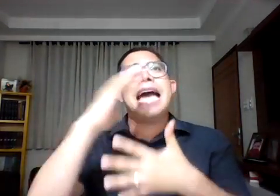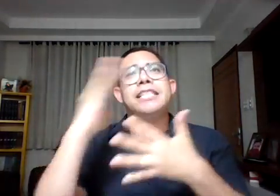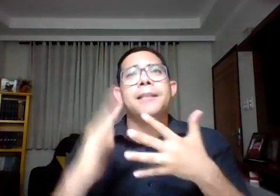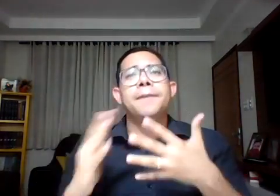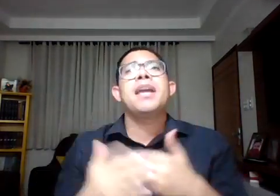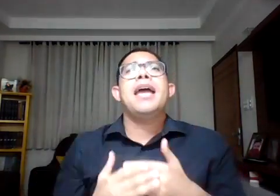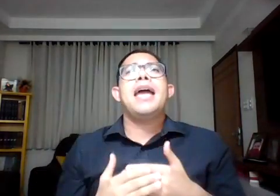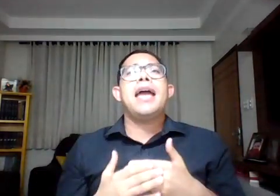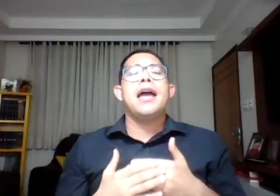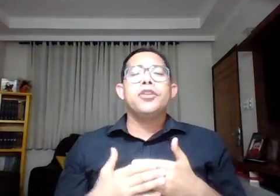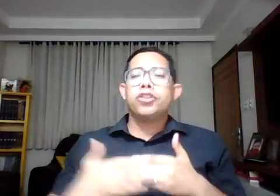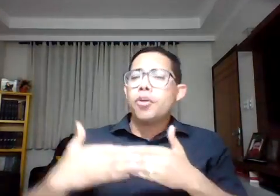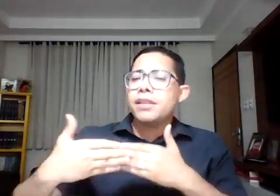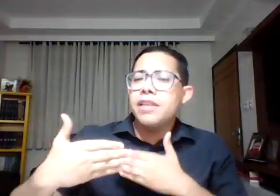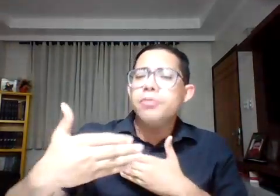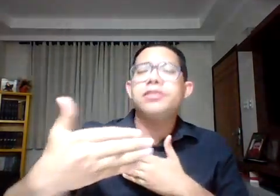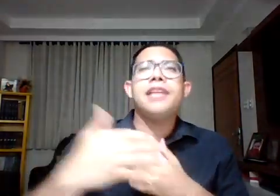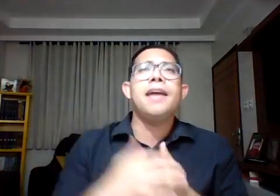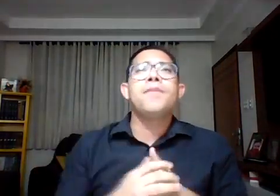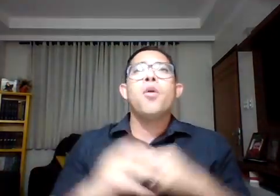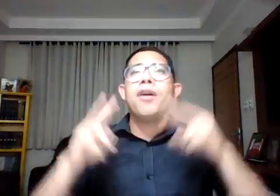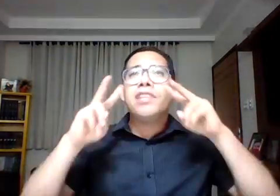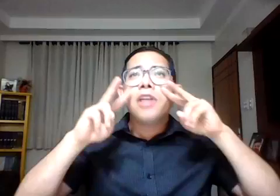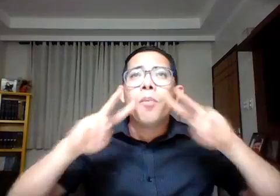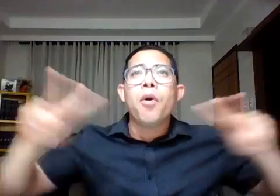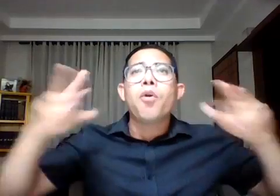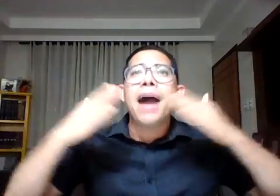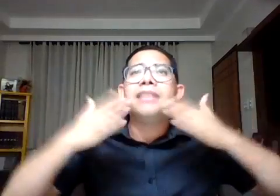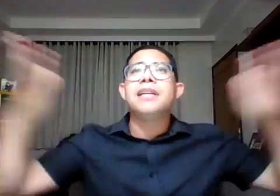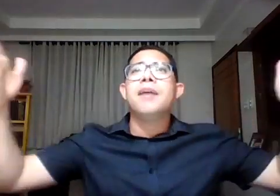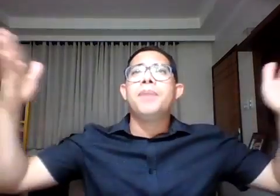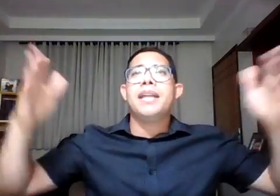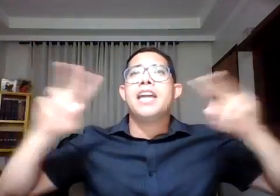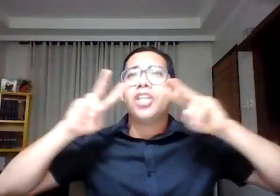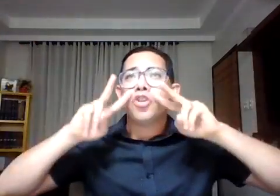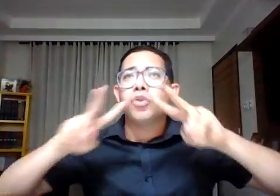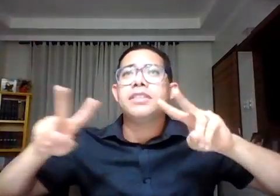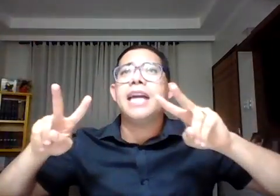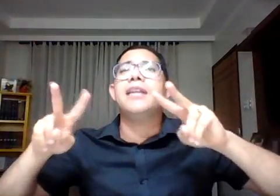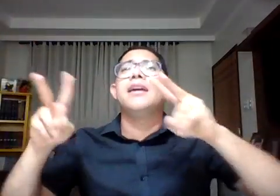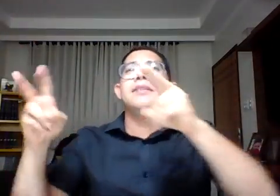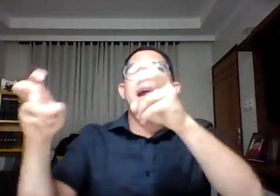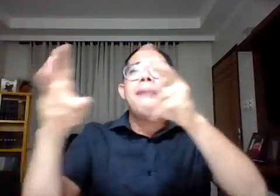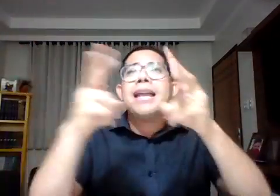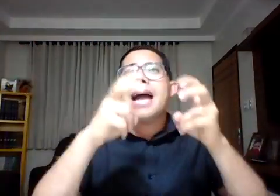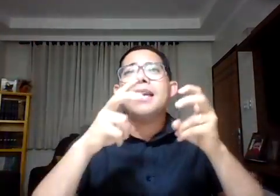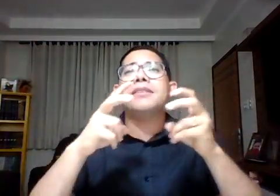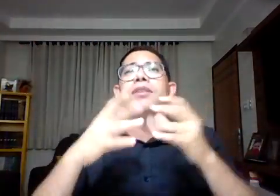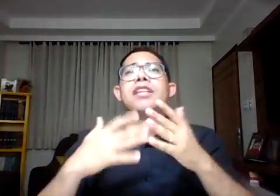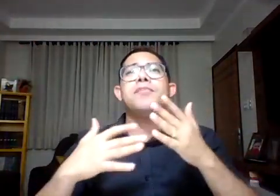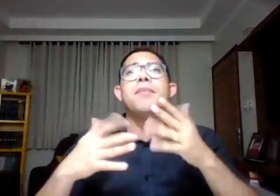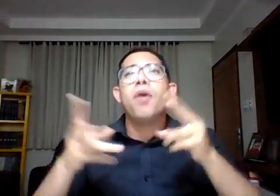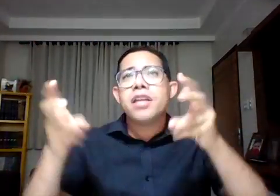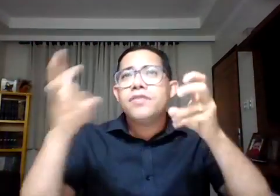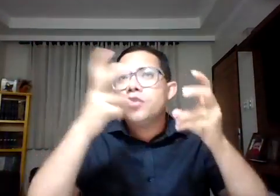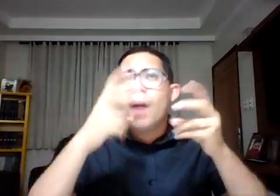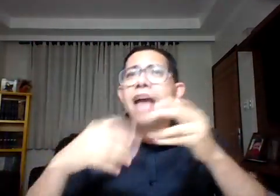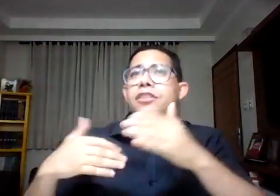sinais, nós começamos a ter uma visão um pouco mais ampla, né? A gente consegue trabalhar a questão das memórias visuais. Então, a